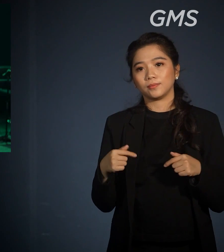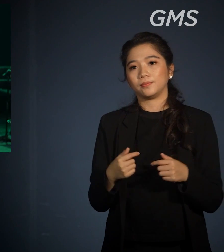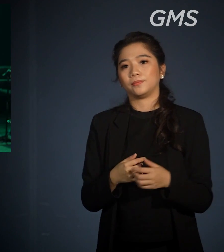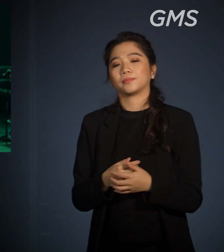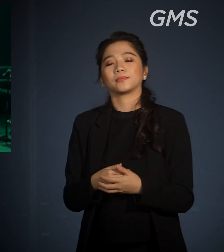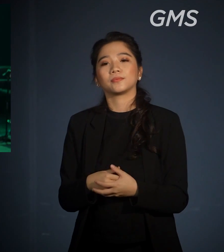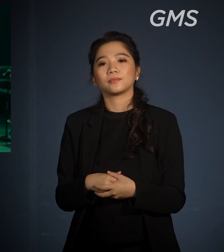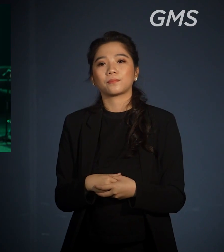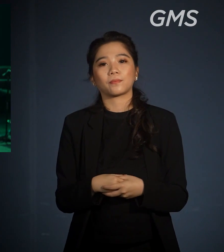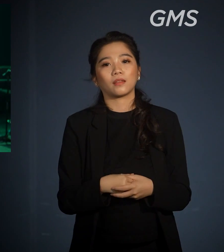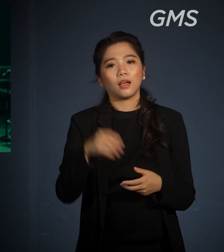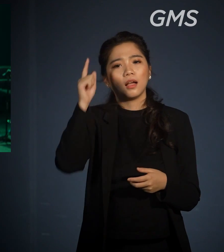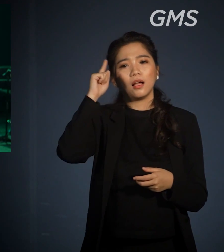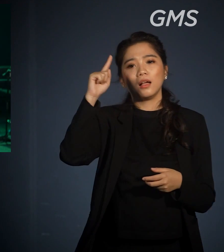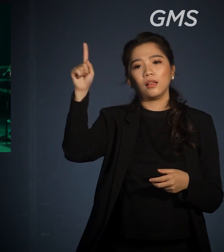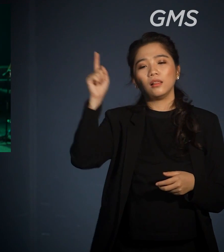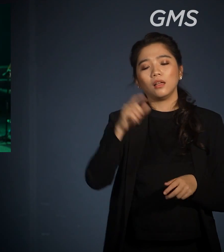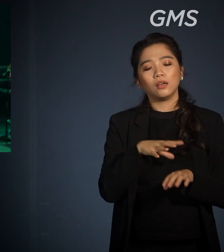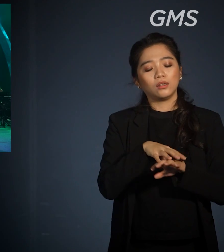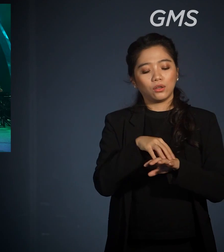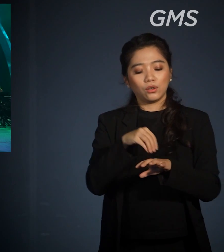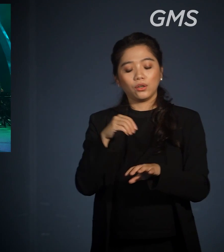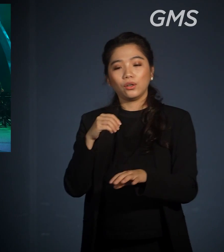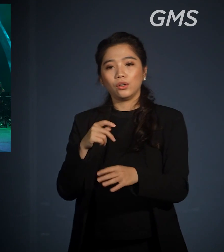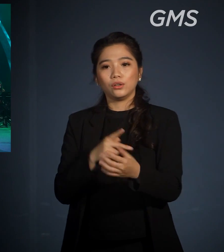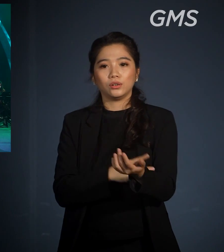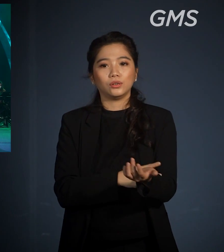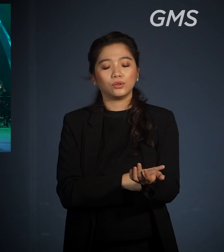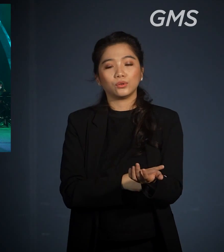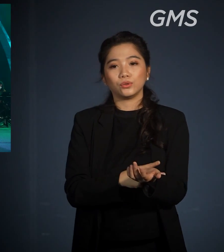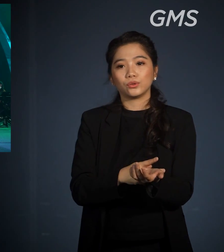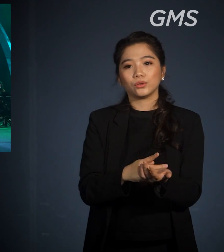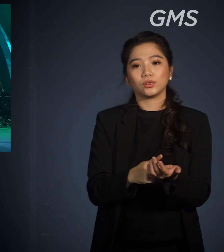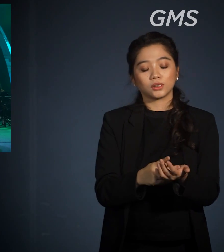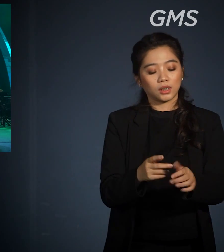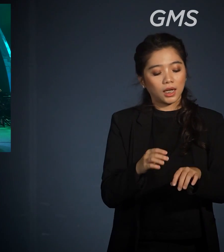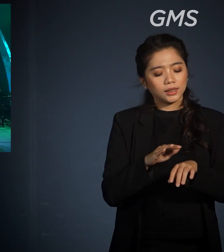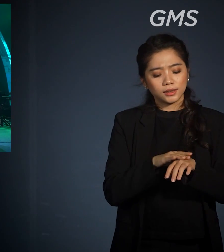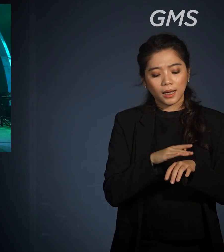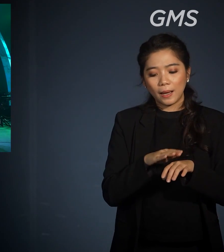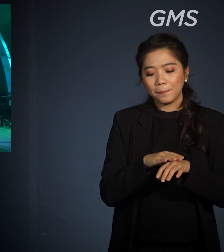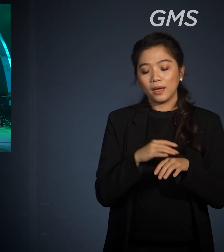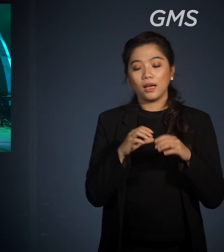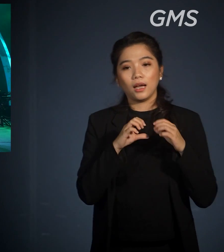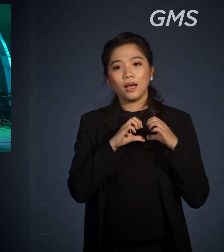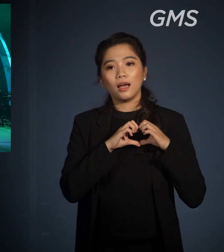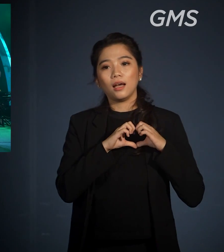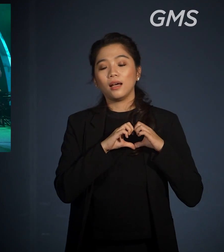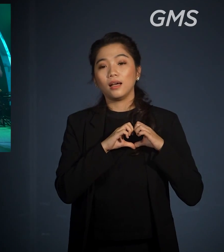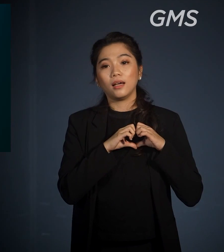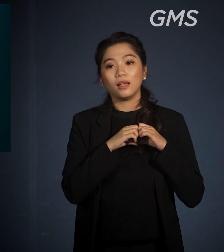Allah Roh Kudus, Allah Roh Kudus, jamah